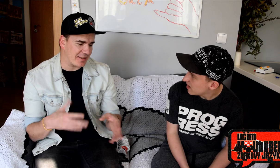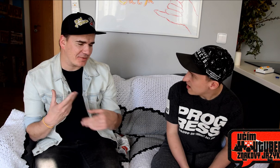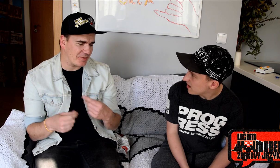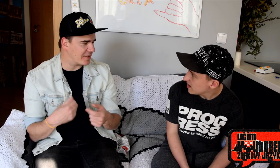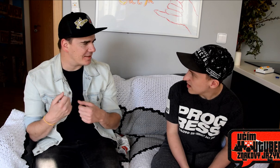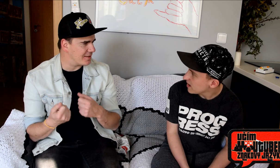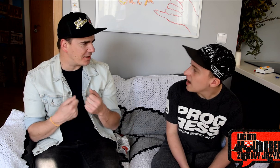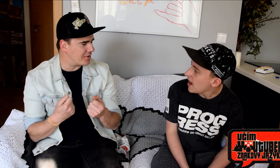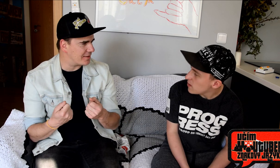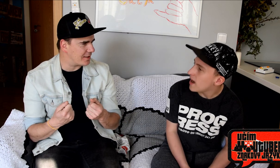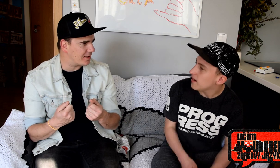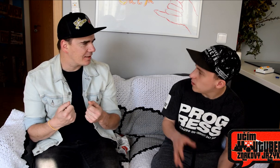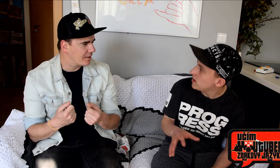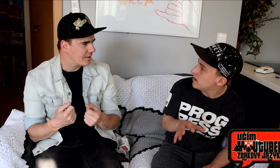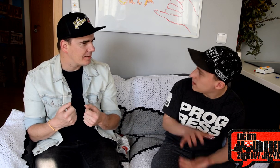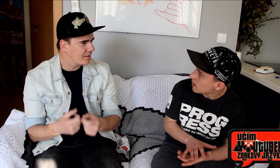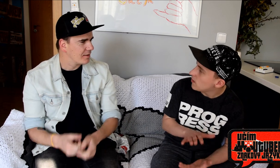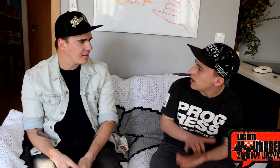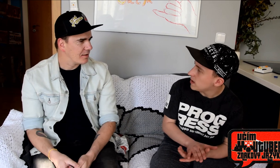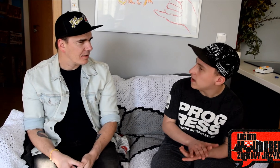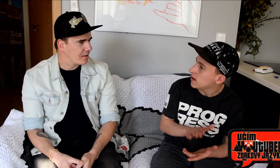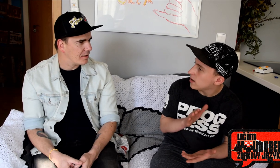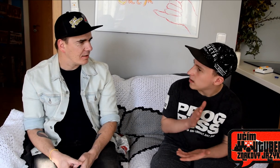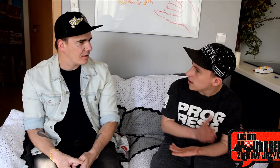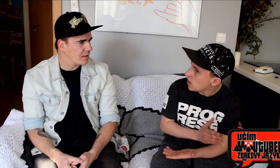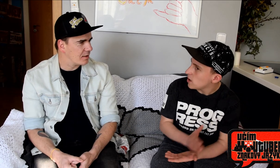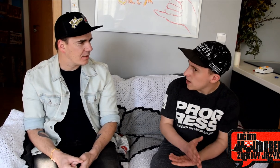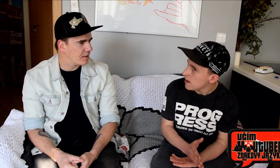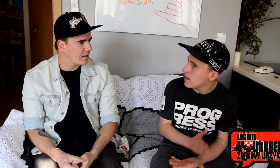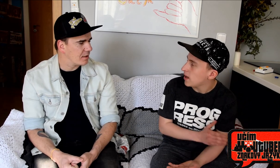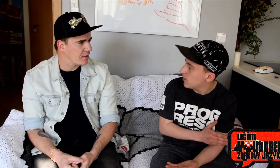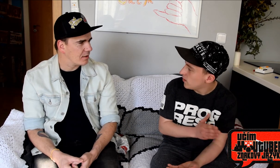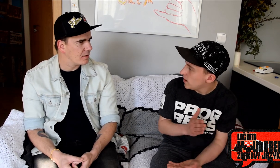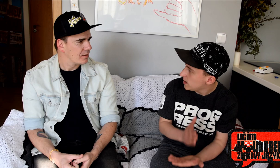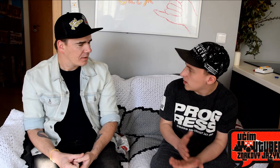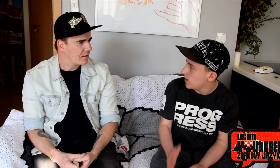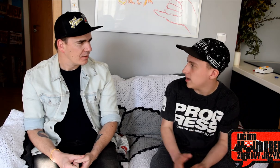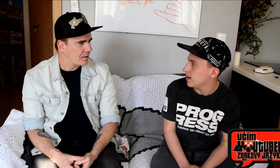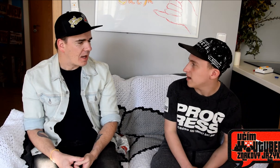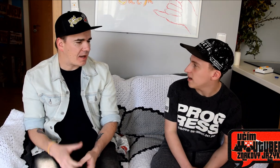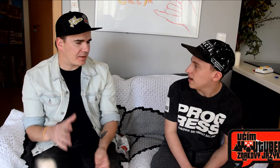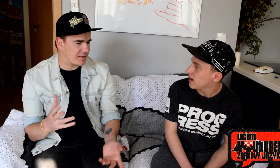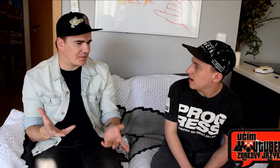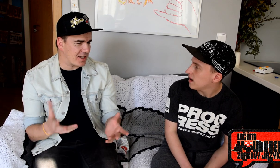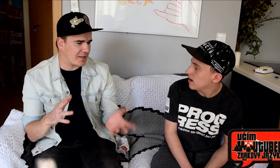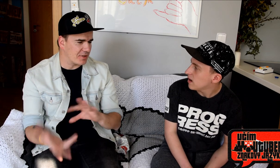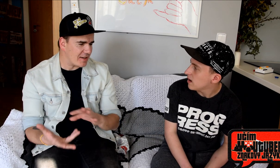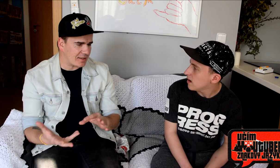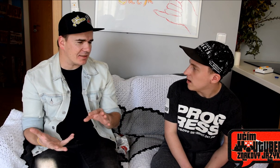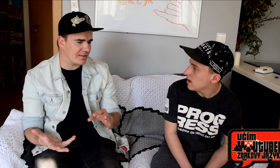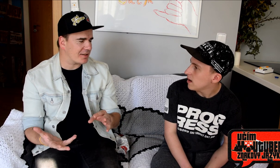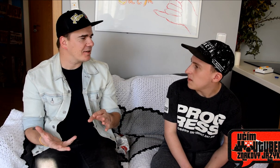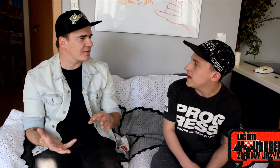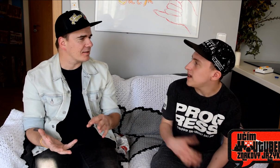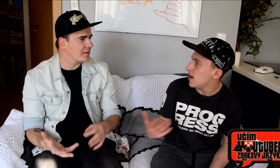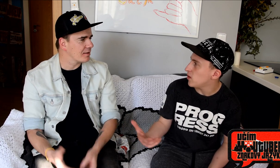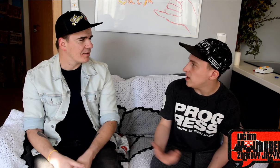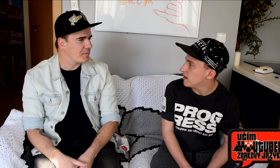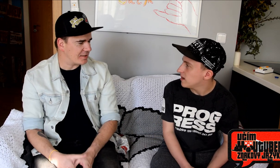svůj vlastní znakový ano, jazyk? Ano, má svůj znakový jazyk, každá země má svůj znakový jazyk. A existuje nějaký univerzální znakový jazyk? Mezinárodní.